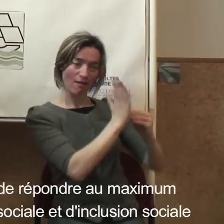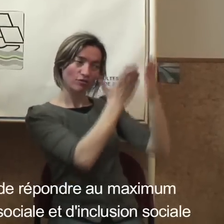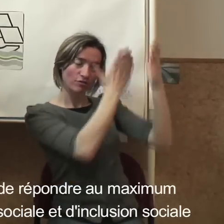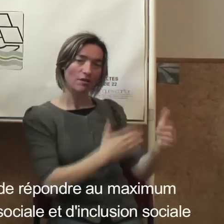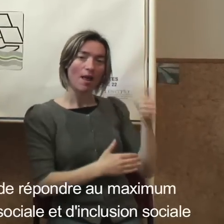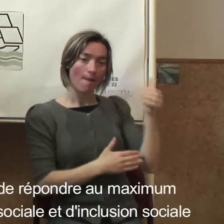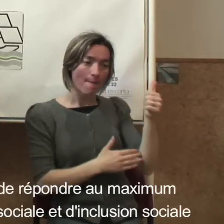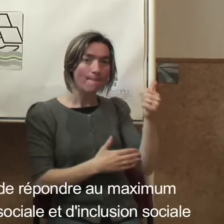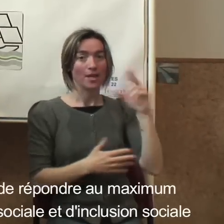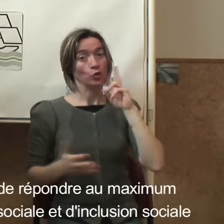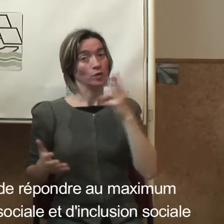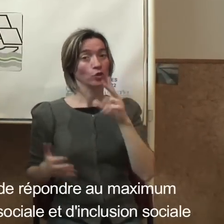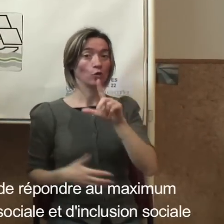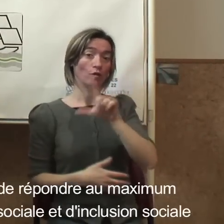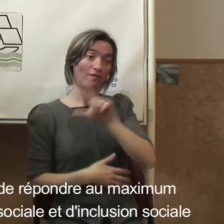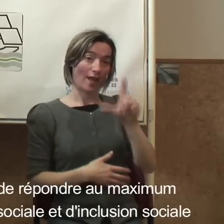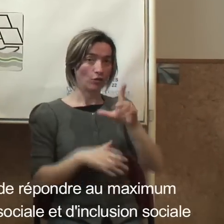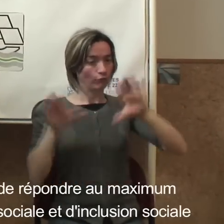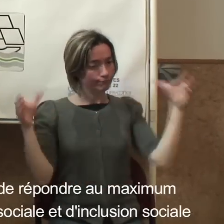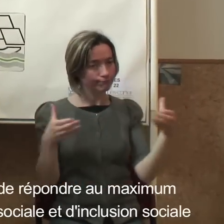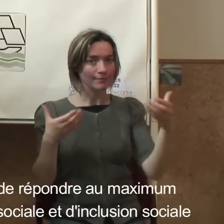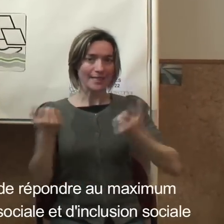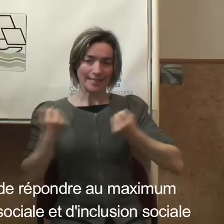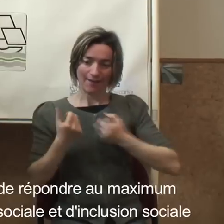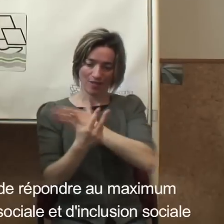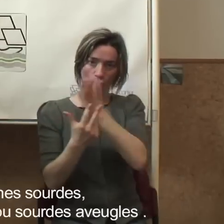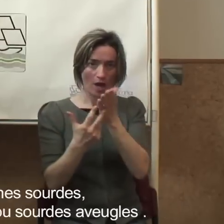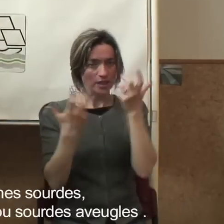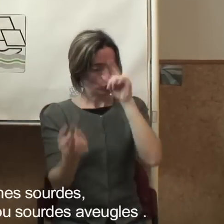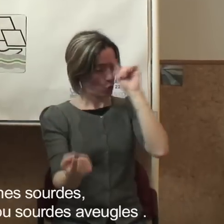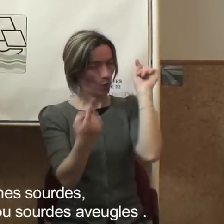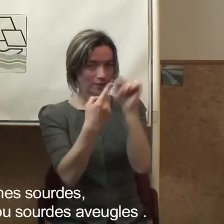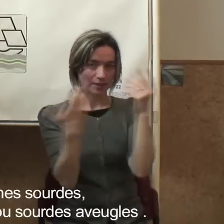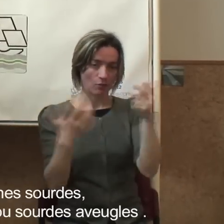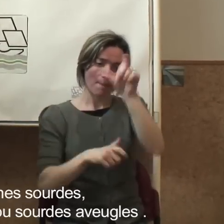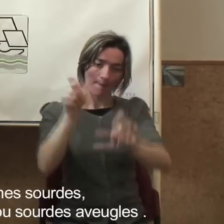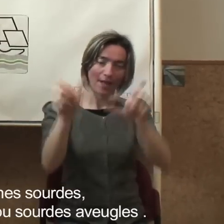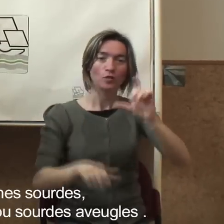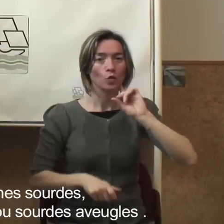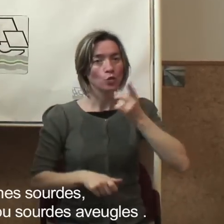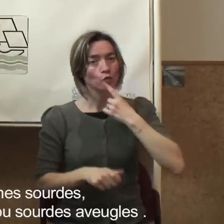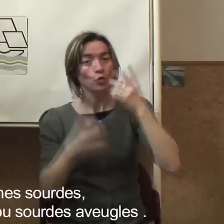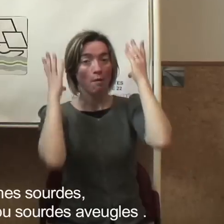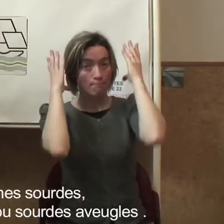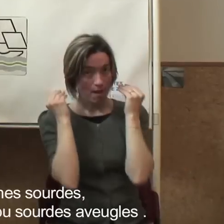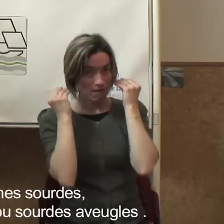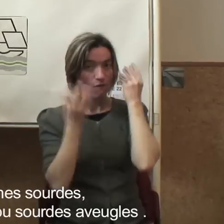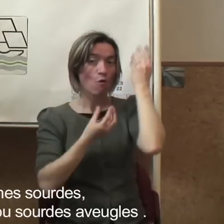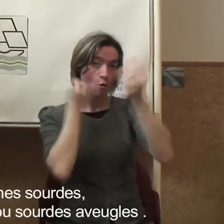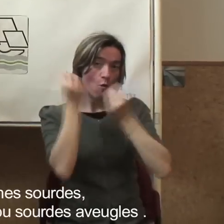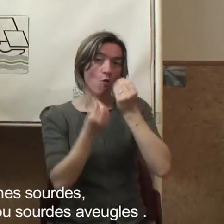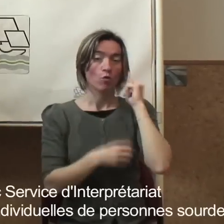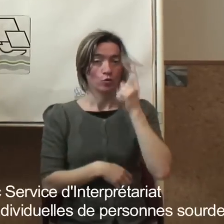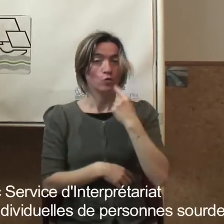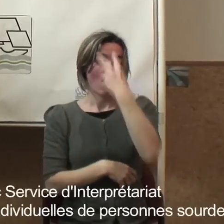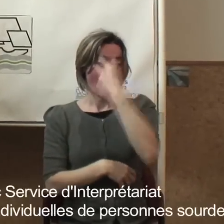au maximum dans un but de participation sociale et d'inclusion sociale des personnes sourdes, devenues sourdes ou sourdes